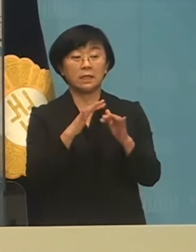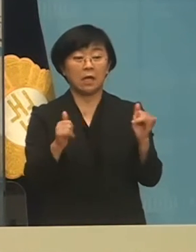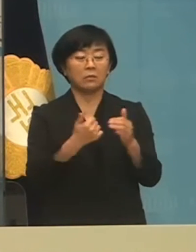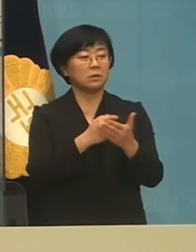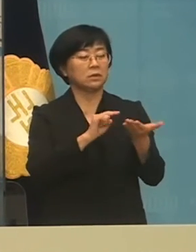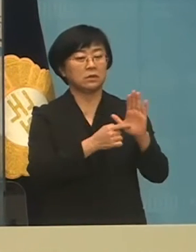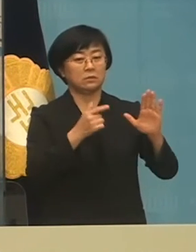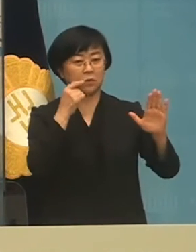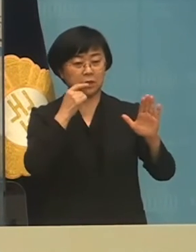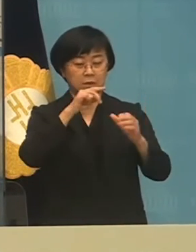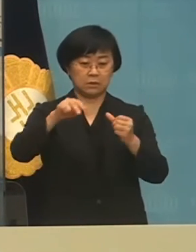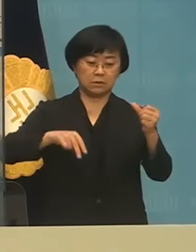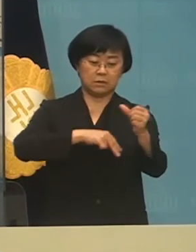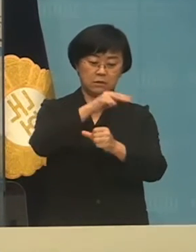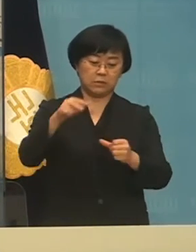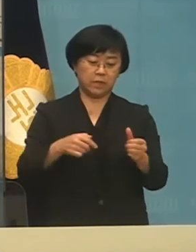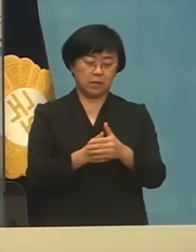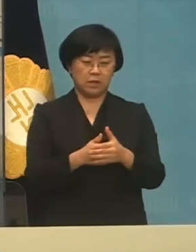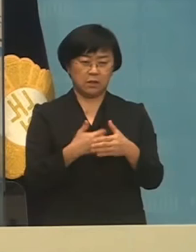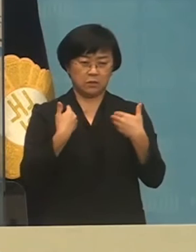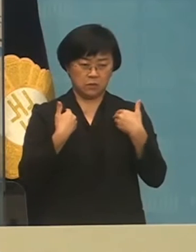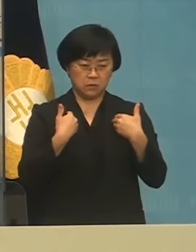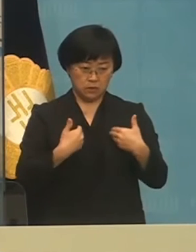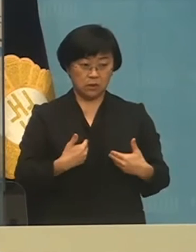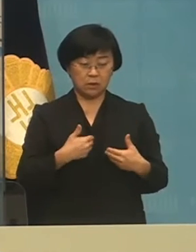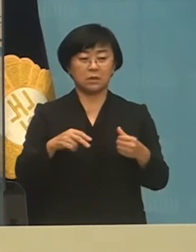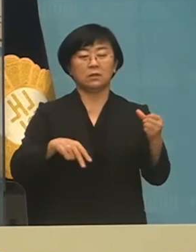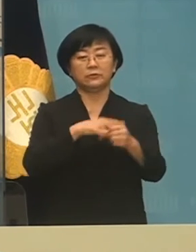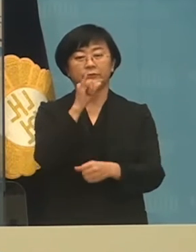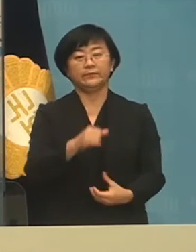세상에 드러내지도 못한 채 숨지기며 살고 있는 사람들입니다.